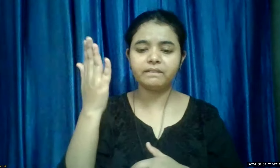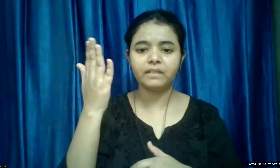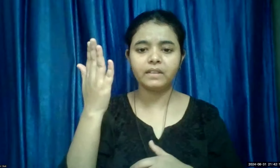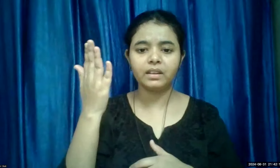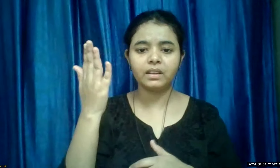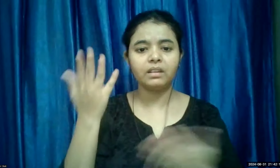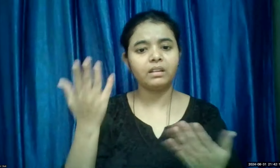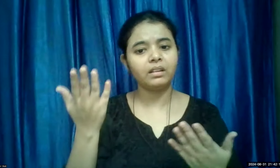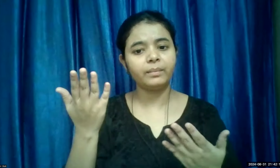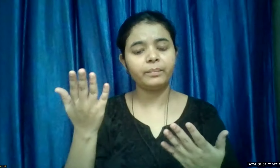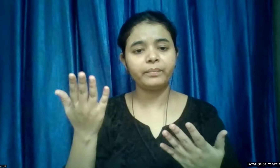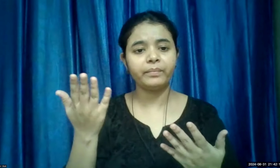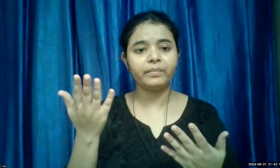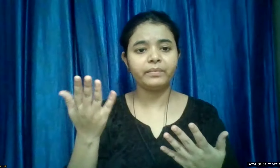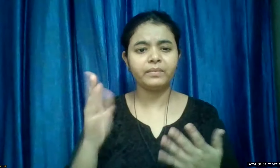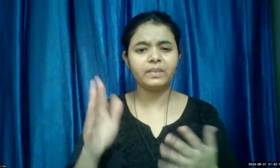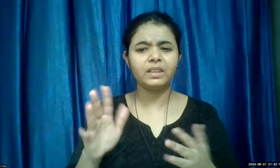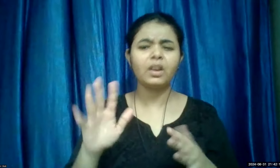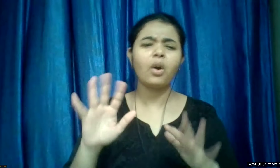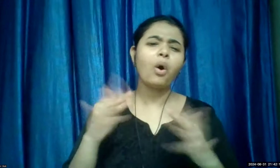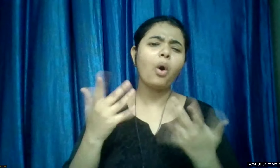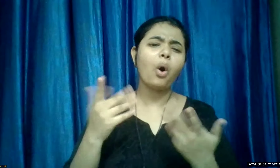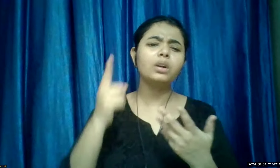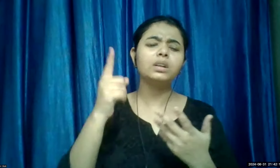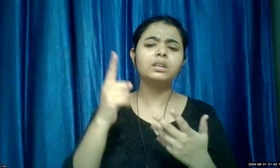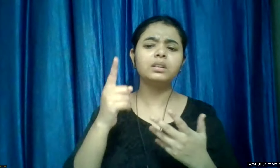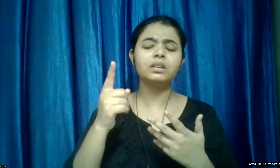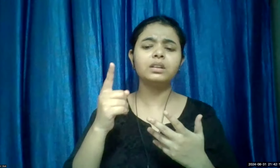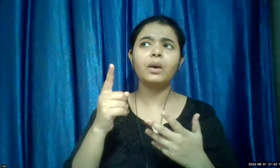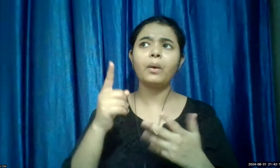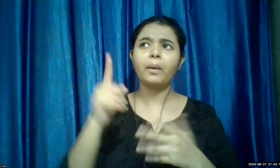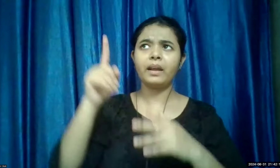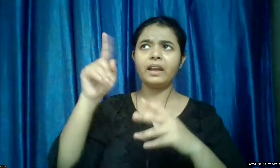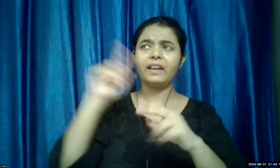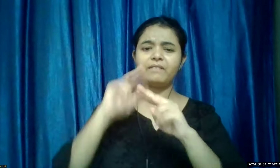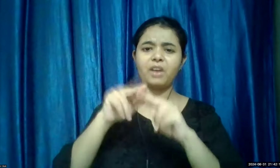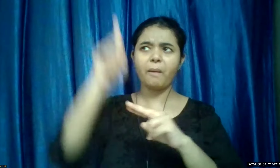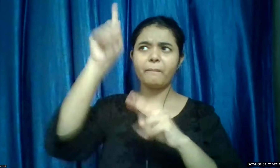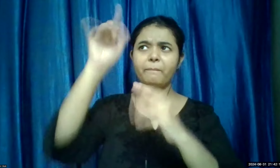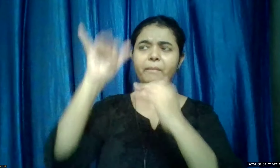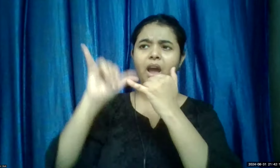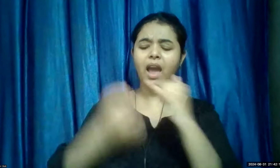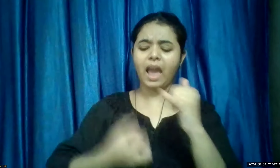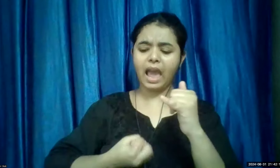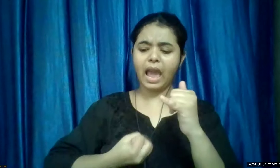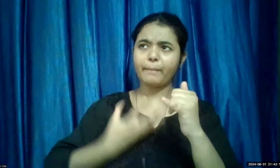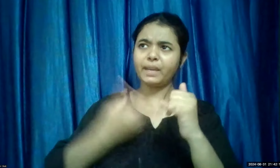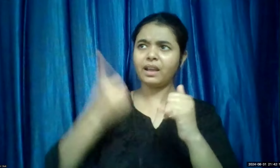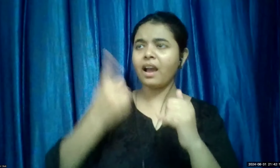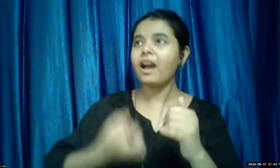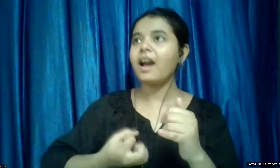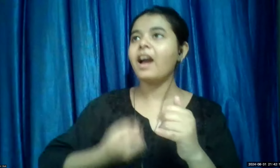अगर उन भगवान को तुष्ट कर दिया जाए, उन भगवान को संतुष्ट कर दिया जाए, उन भगवान को प्रसन्न कर दिया जाए,